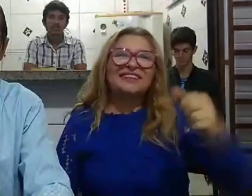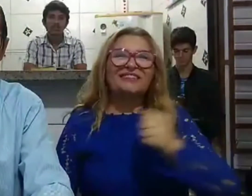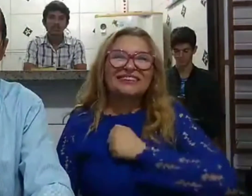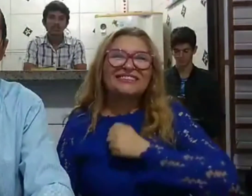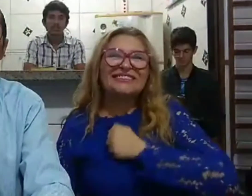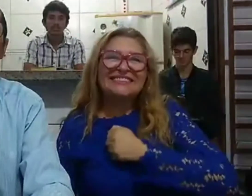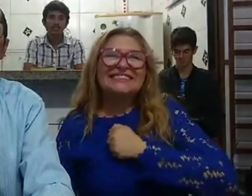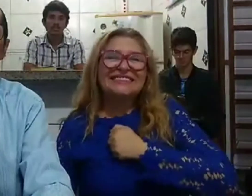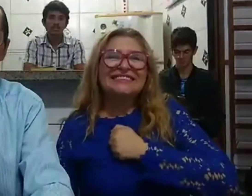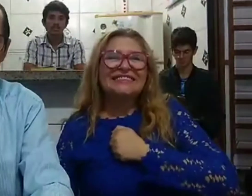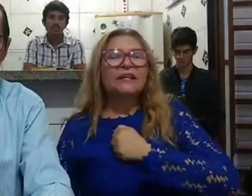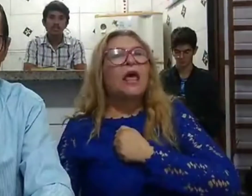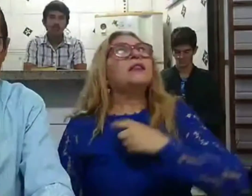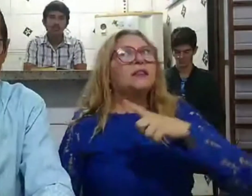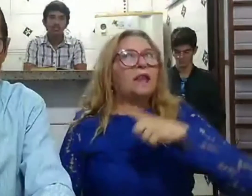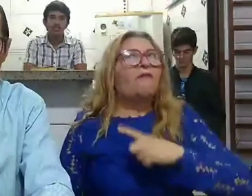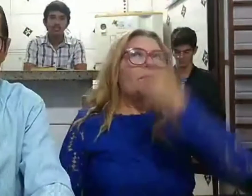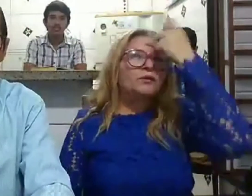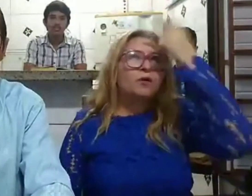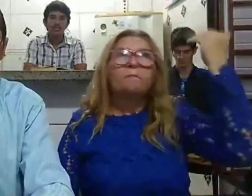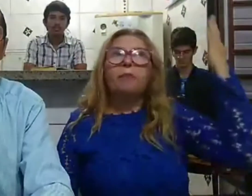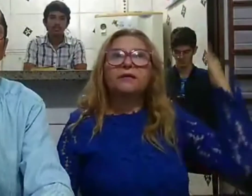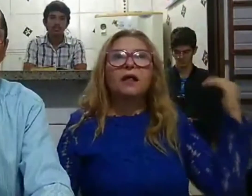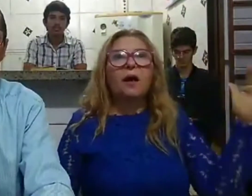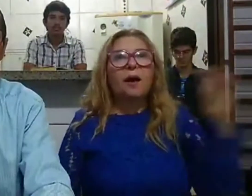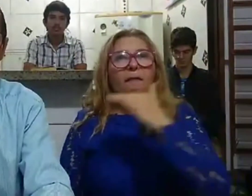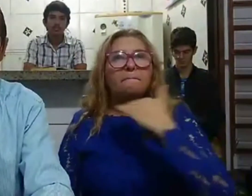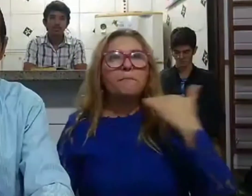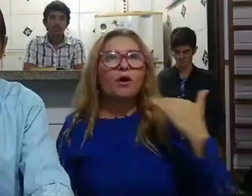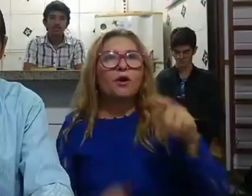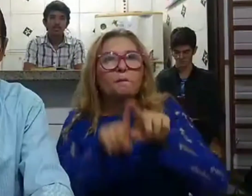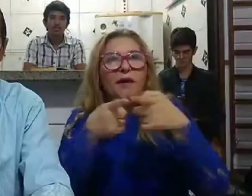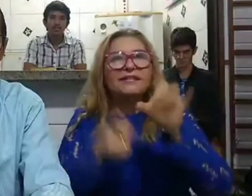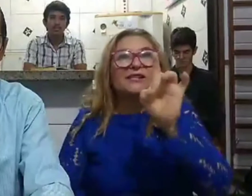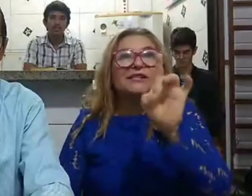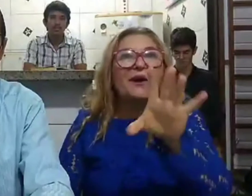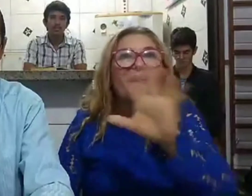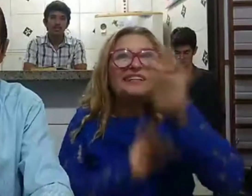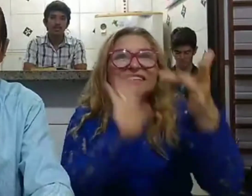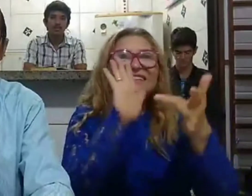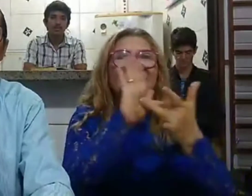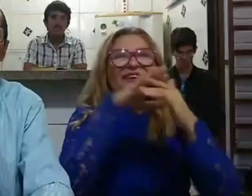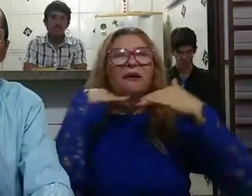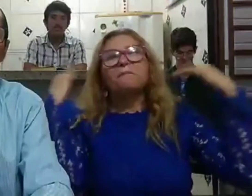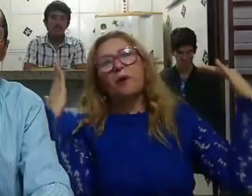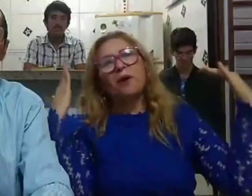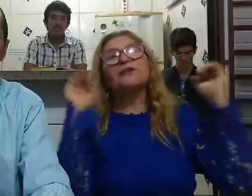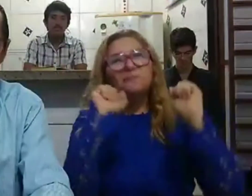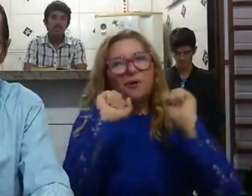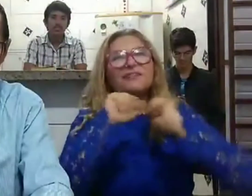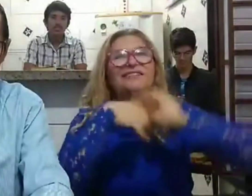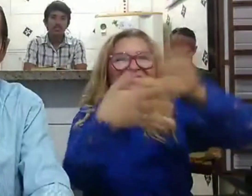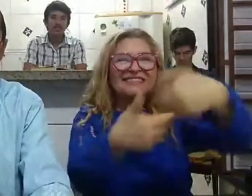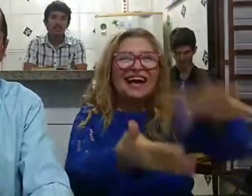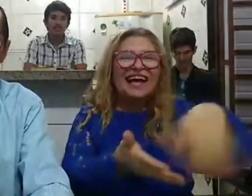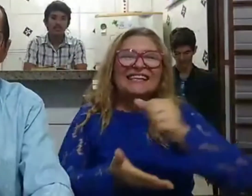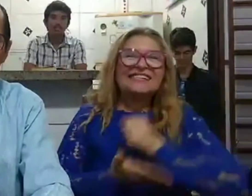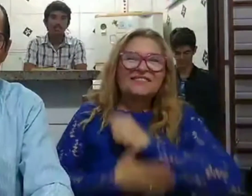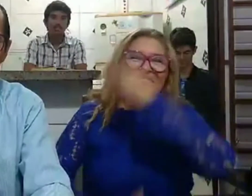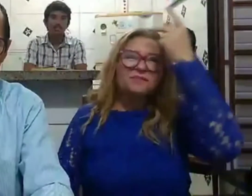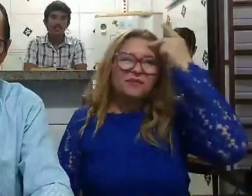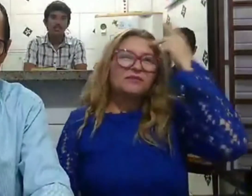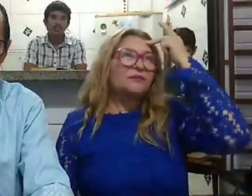Cristo. Muitos homens já morreram, mas só a morte de Cristo pode salvar o pecador da